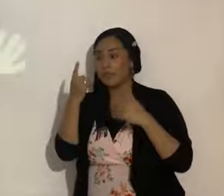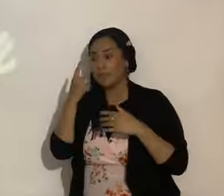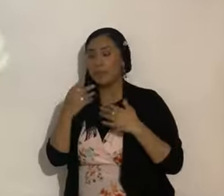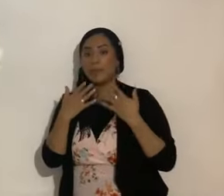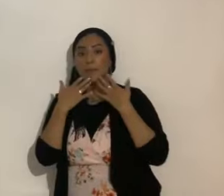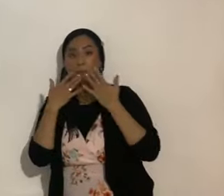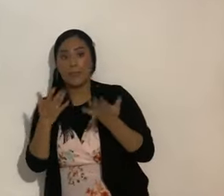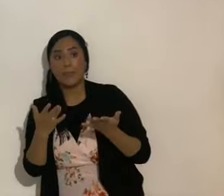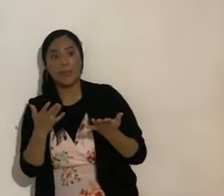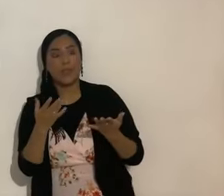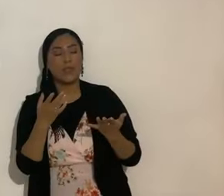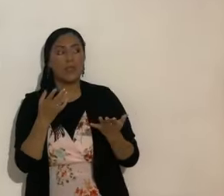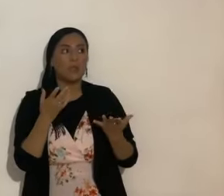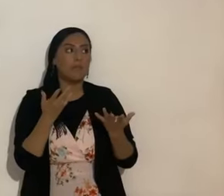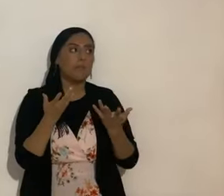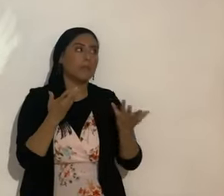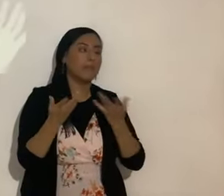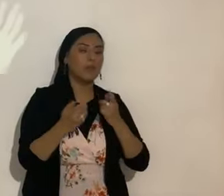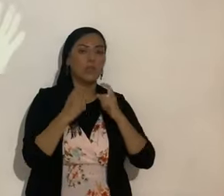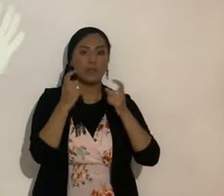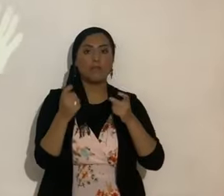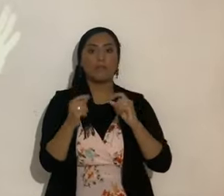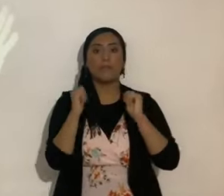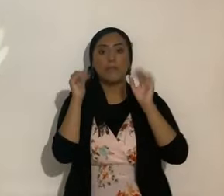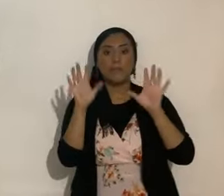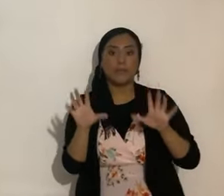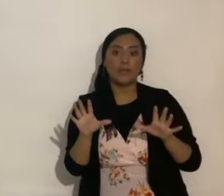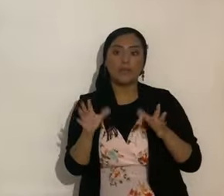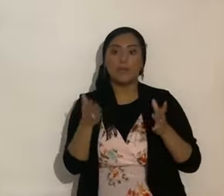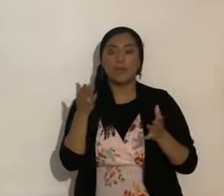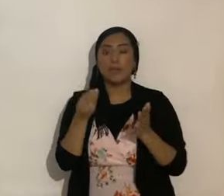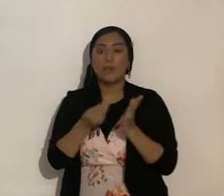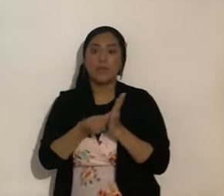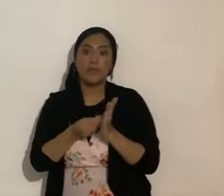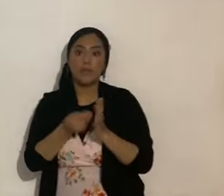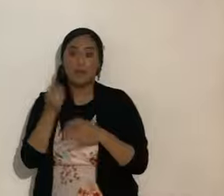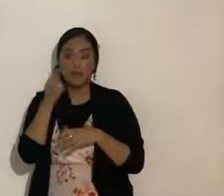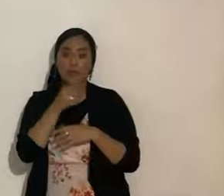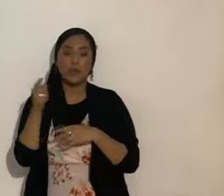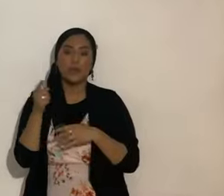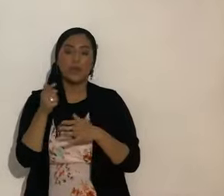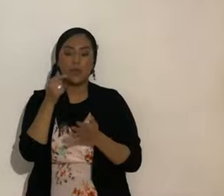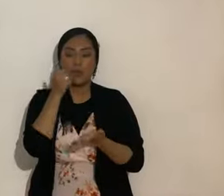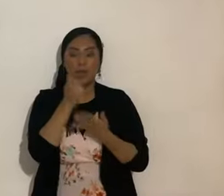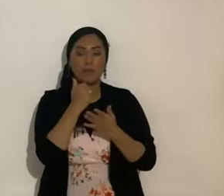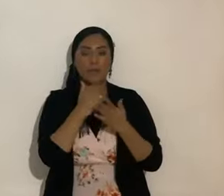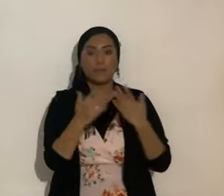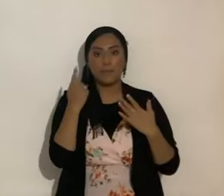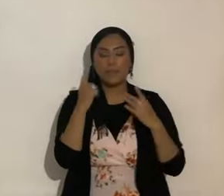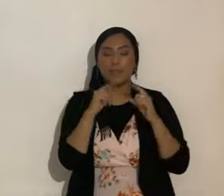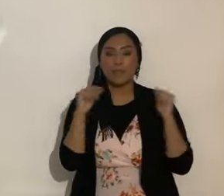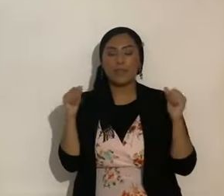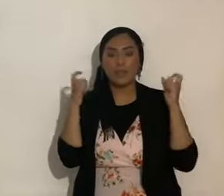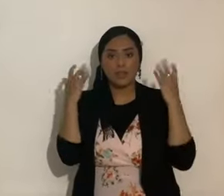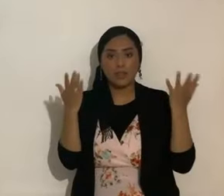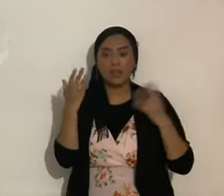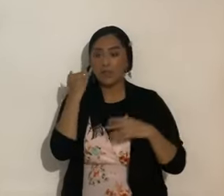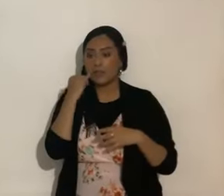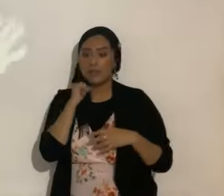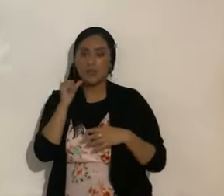gracias, te da una bendición, tal vez económica, para que te ayudes con algo, etc. Aleluya. Y